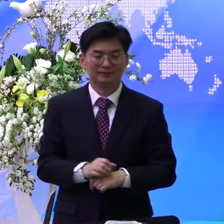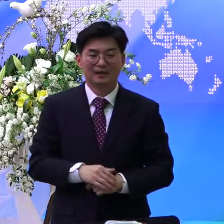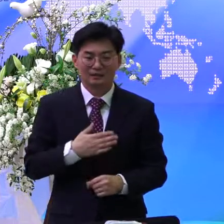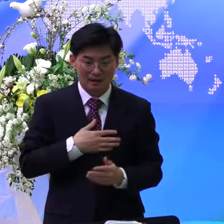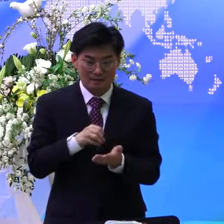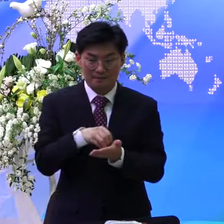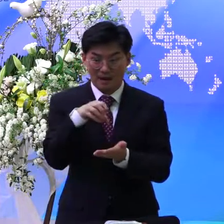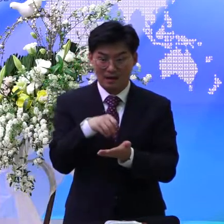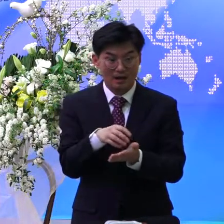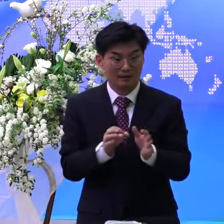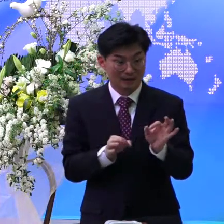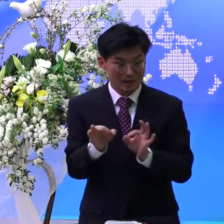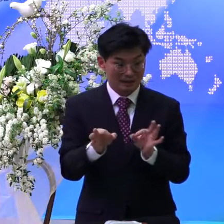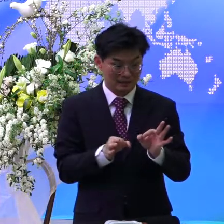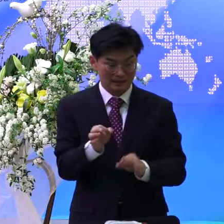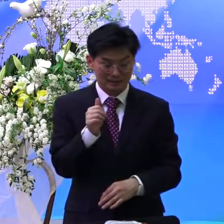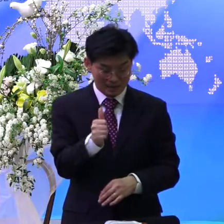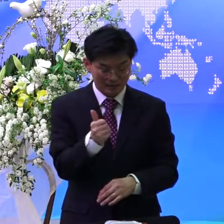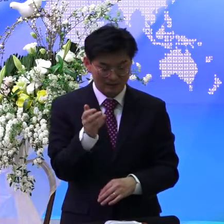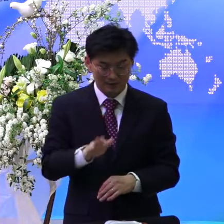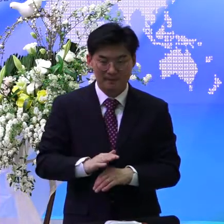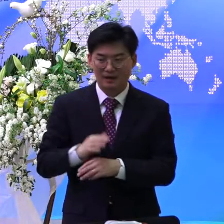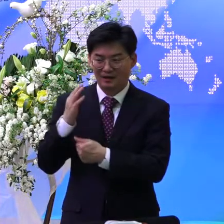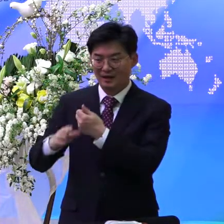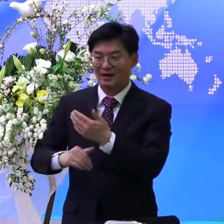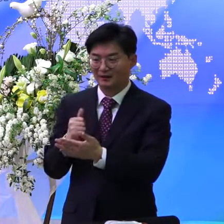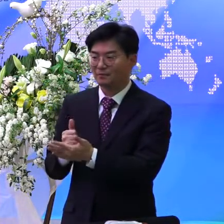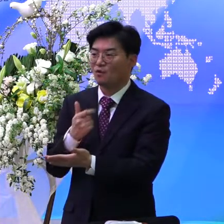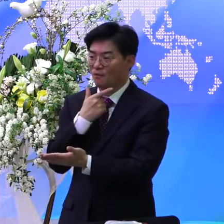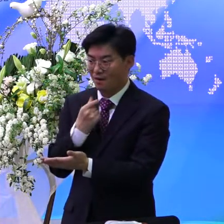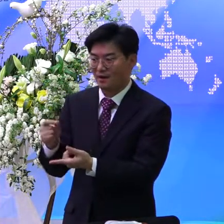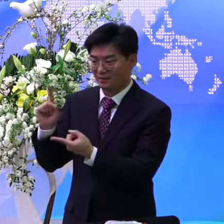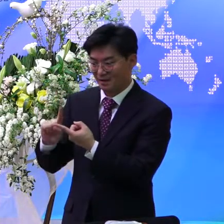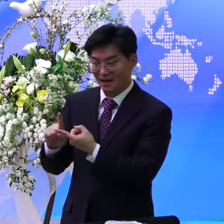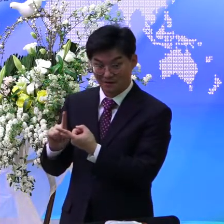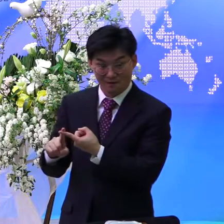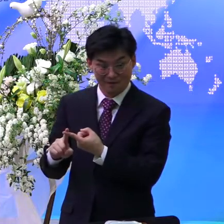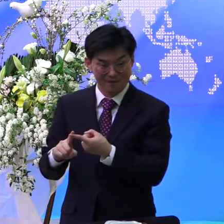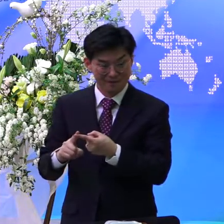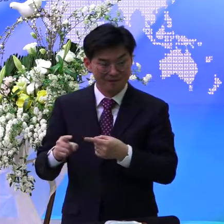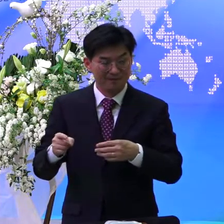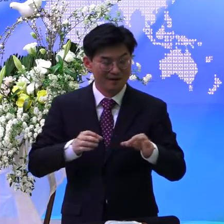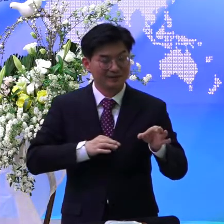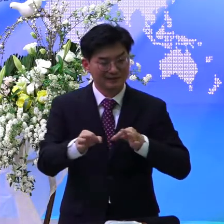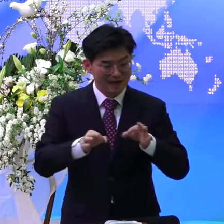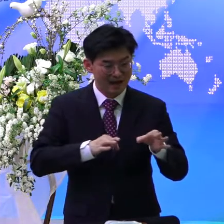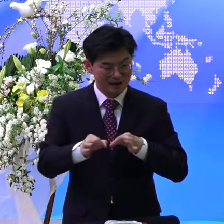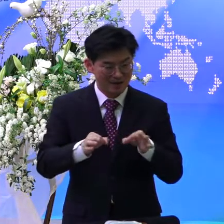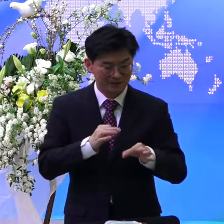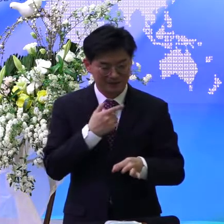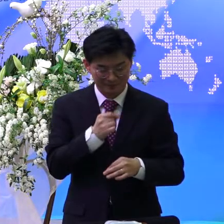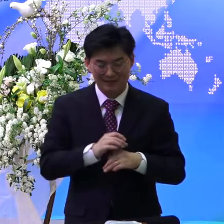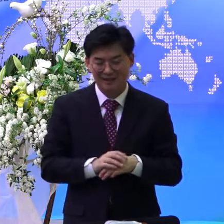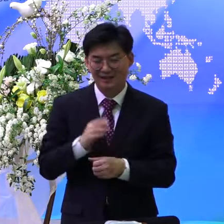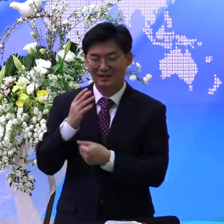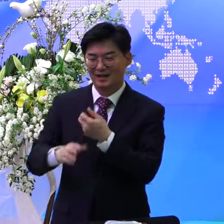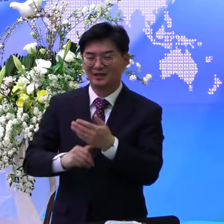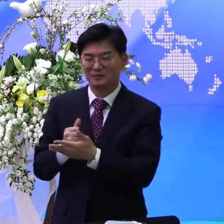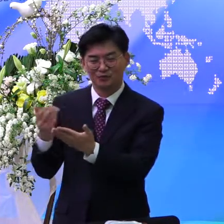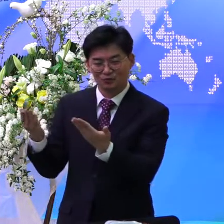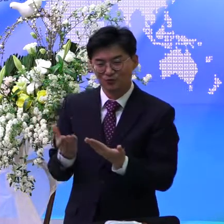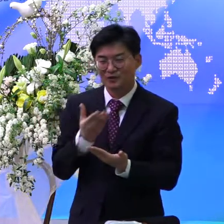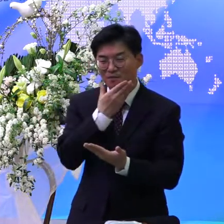하나님이 회장이십니다. 라고 그렇게 고백했습니다. 그가 가진 생각은 하나님께서 내게 주신